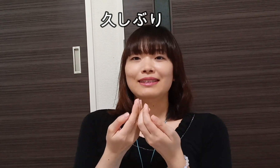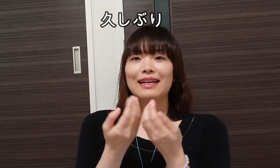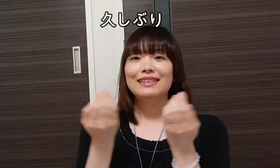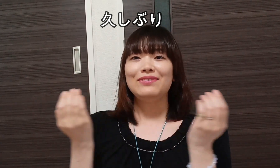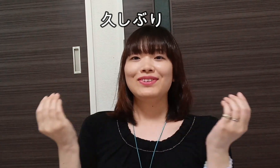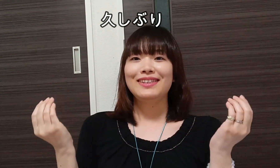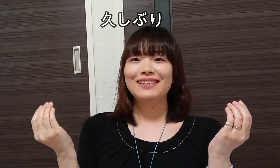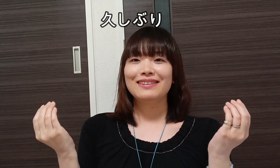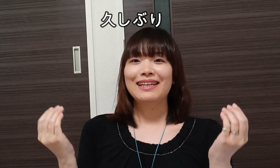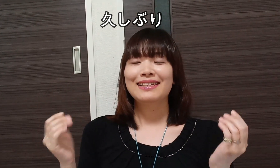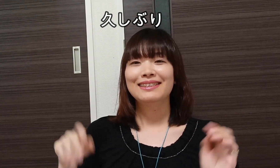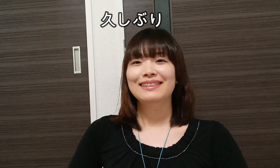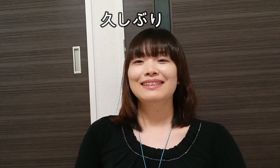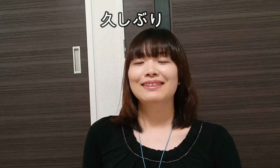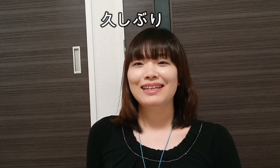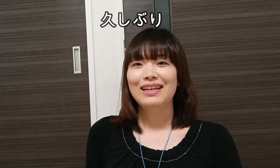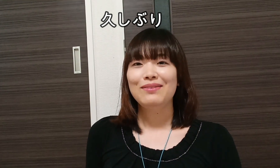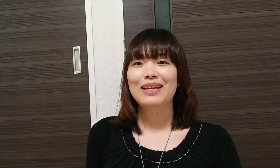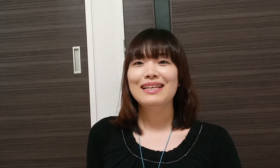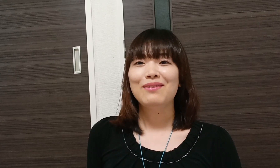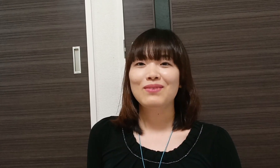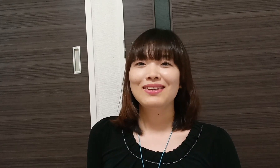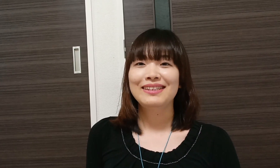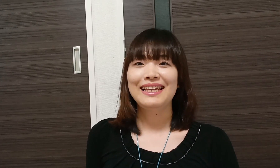久しぶり。皆さんもぜひ